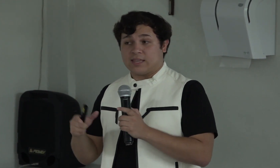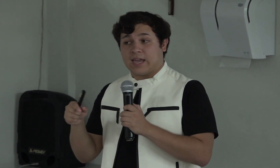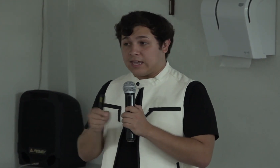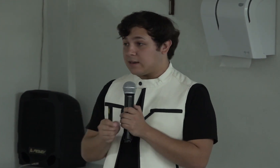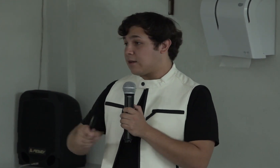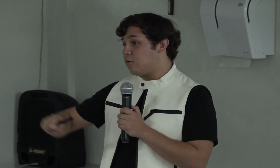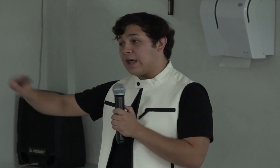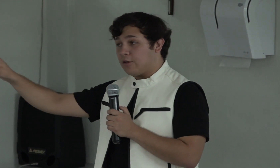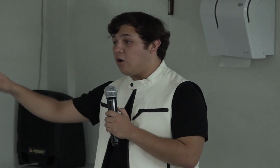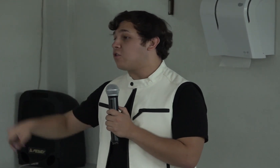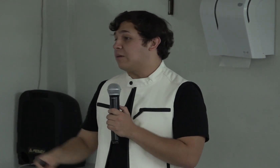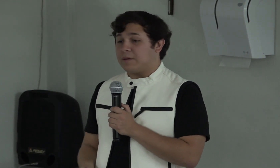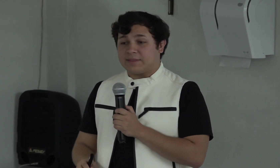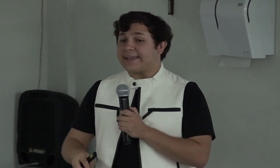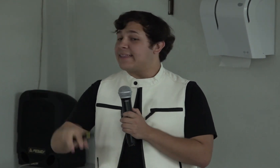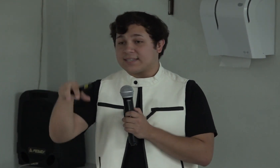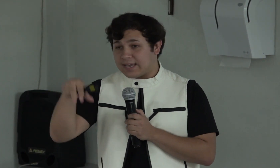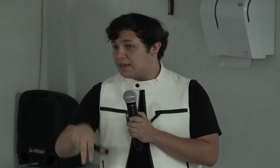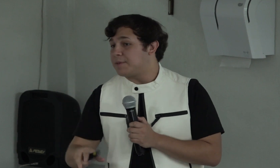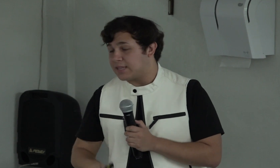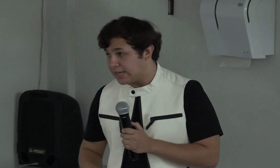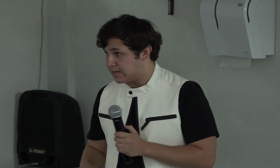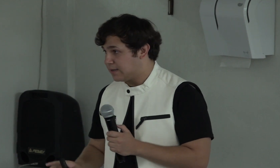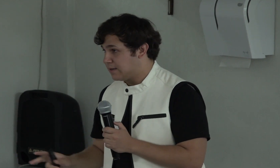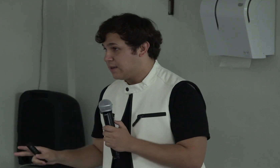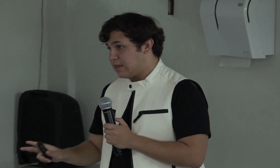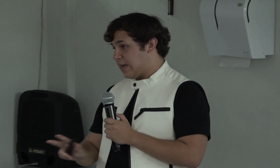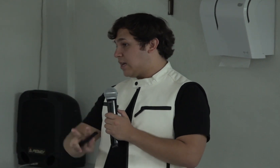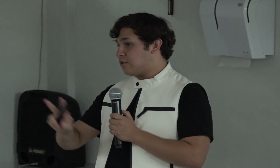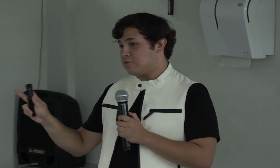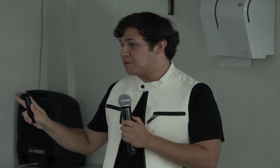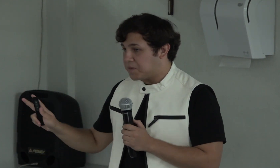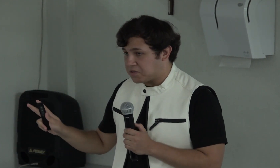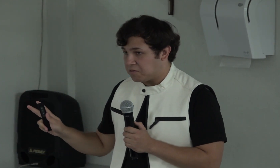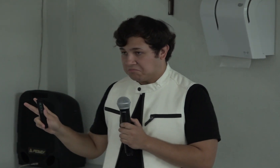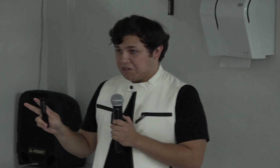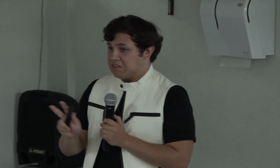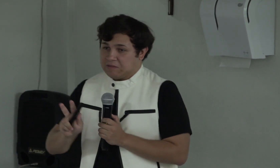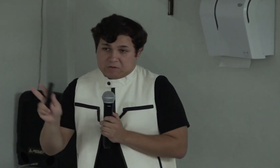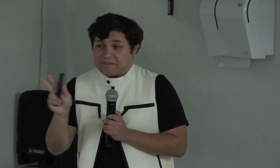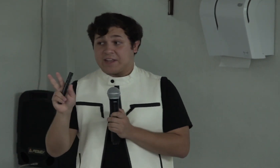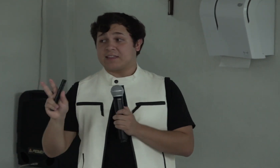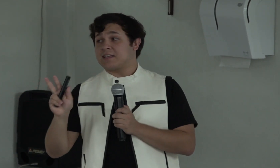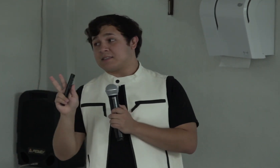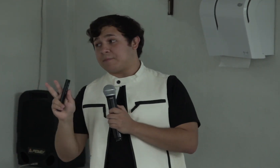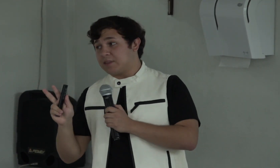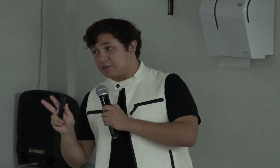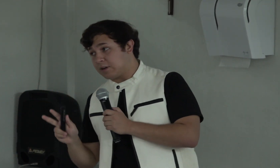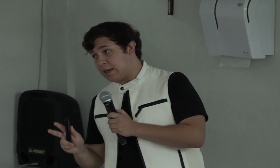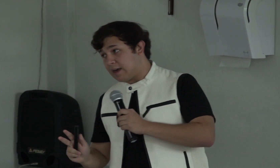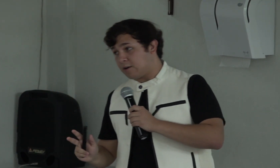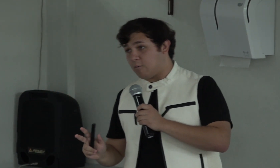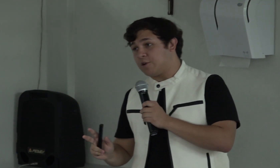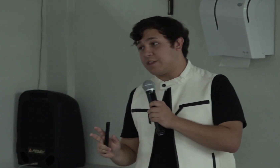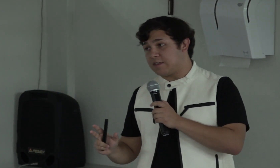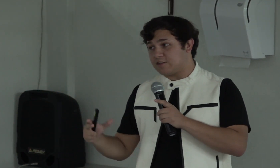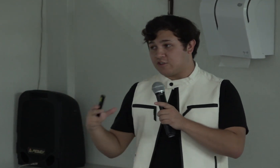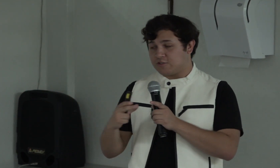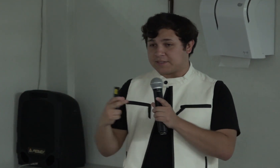ahí irse a un lado o simplemente quedarse ahí a platicar. Esto es un espacio que son diferentes dependiendo cada comunidad de sordos que